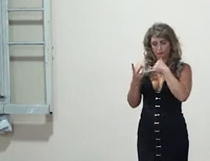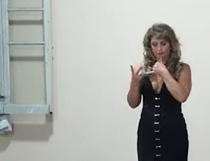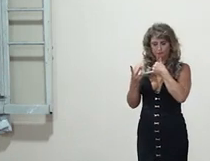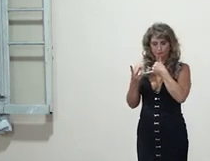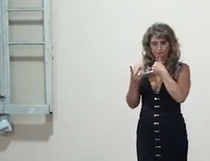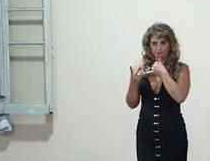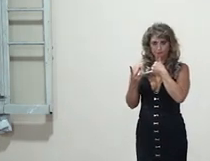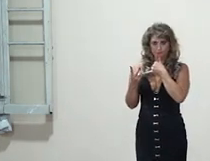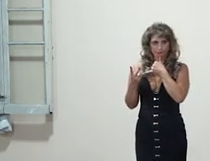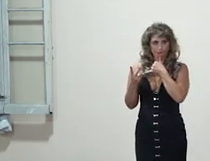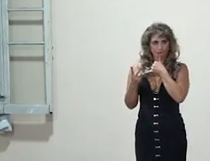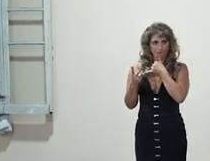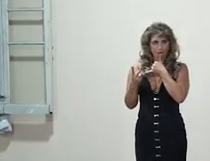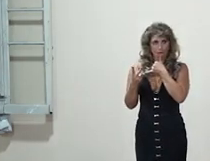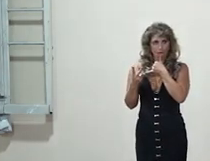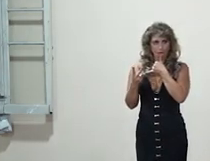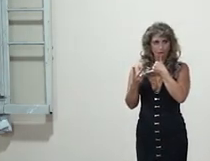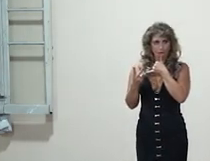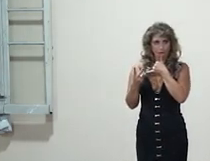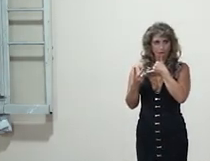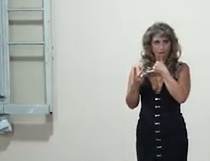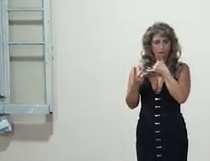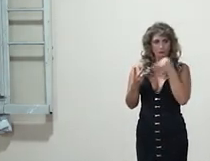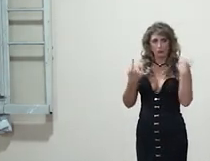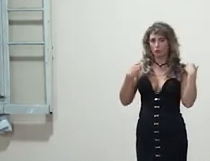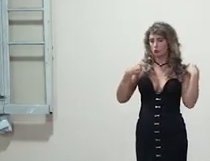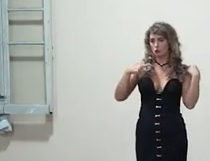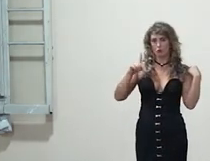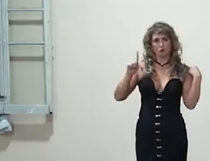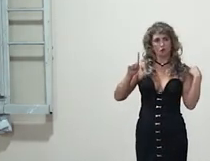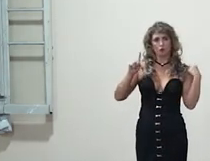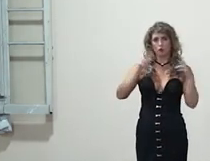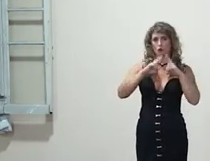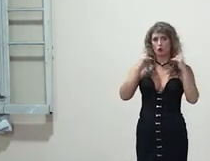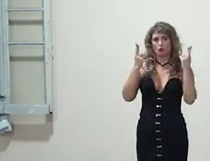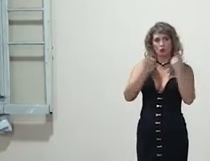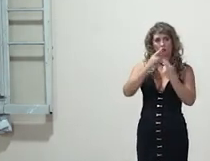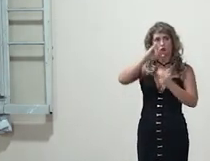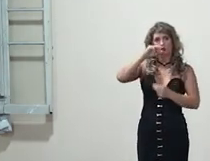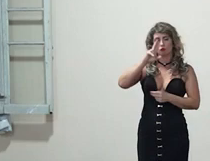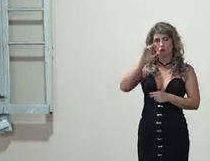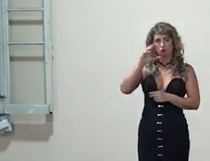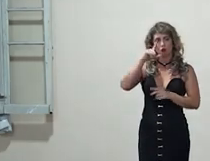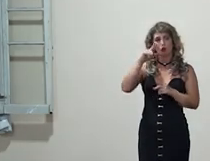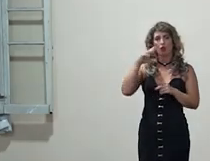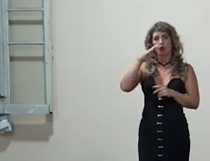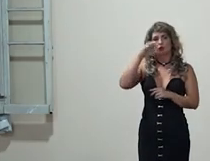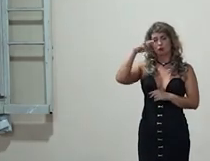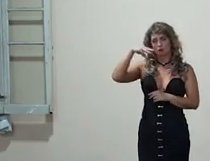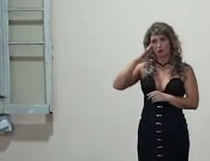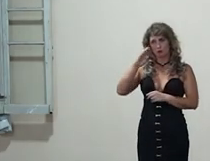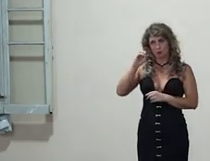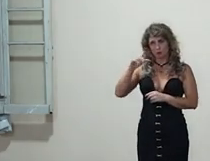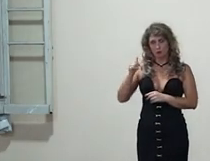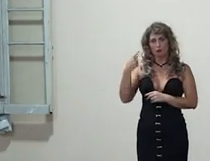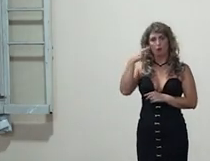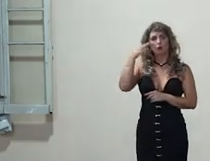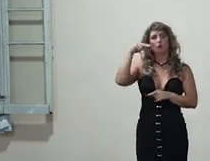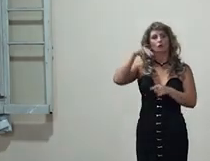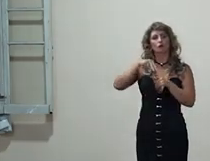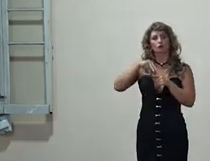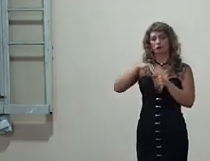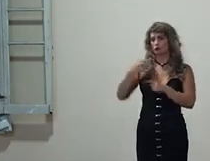tristeza. Eu não fui, Juca, lembra da reunião lá no Camboa, de